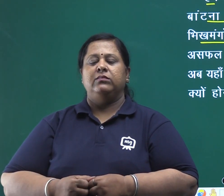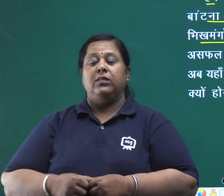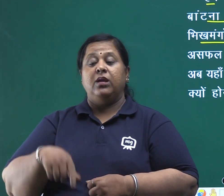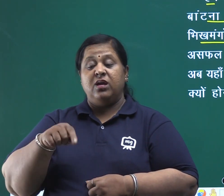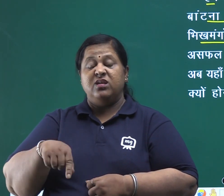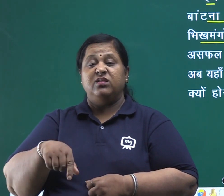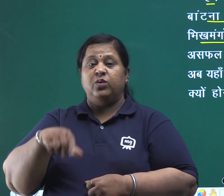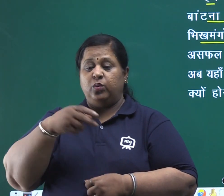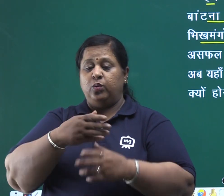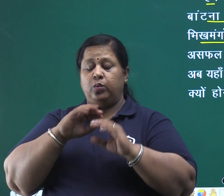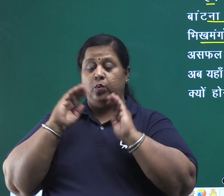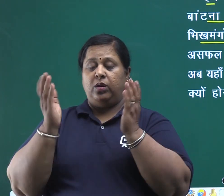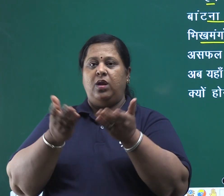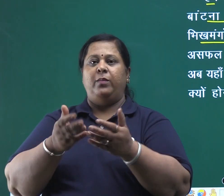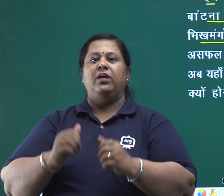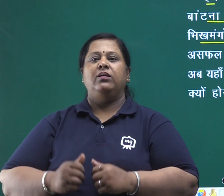इस दुनिया में